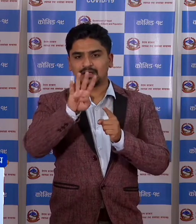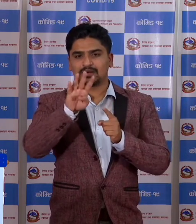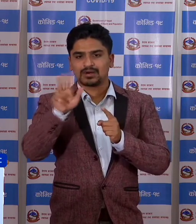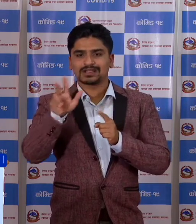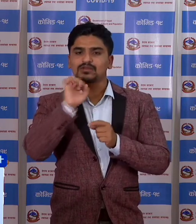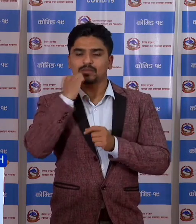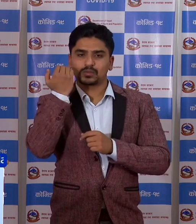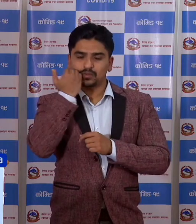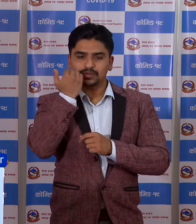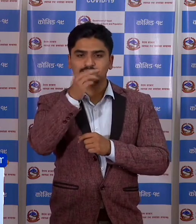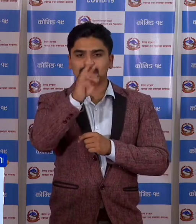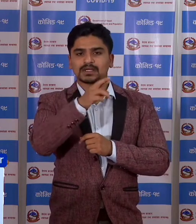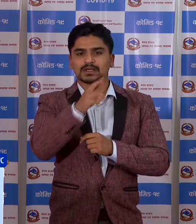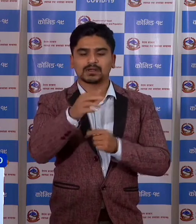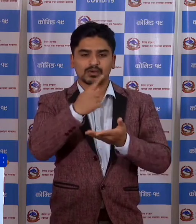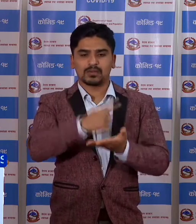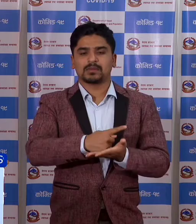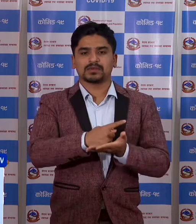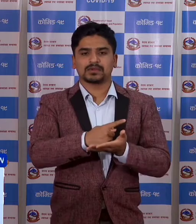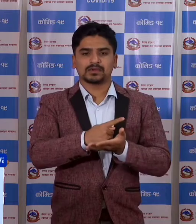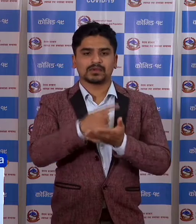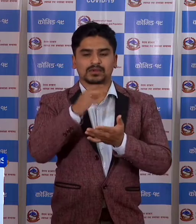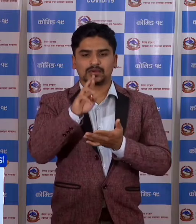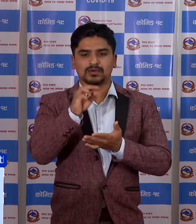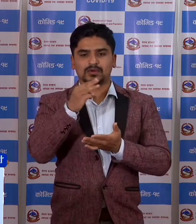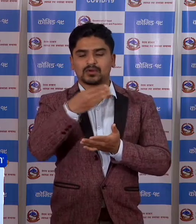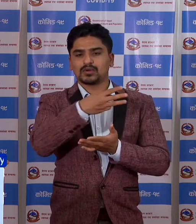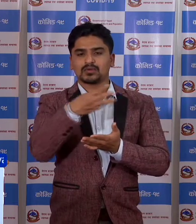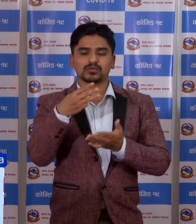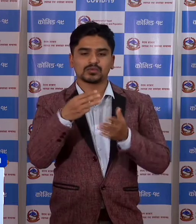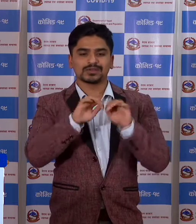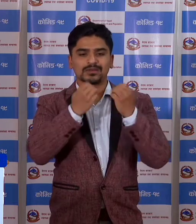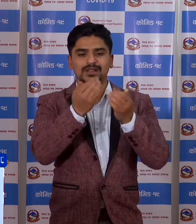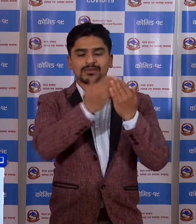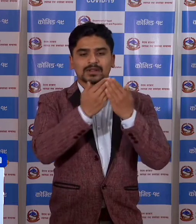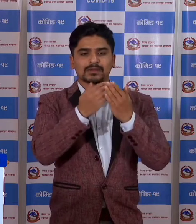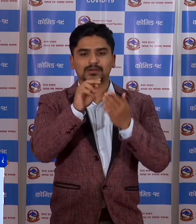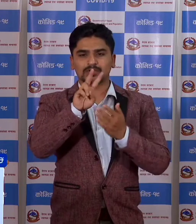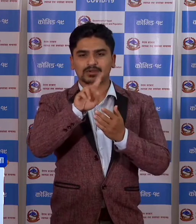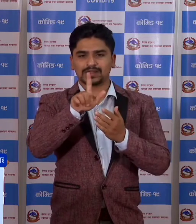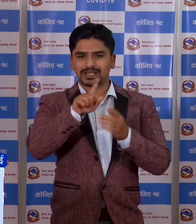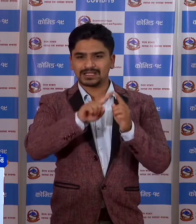42 देखि 48 वर्षीय पुरुष, र कपिलवस्तुकै रघु सामुदायिक स्कुलको क्वारेन्टाइनमा रहेका 2 जना